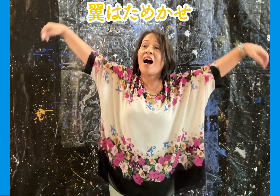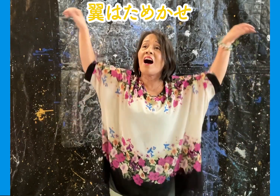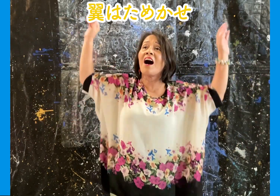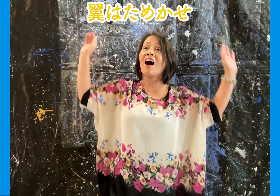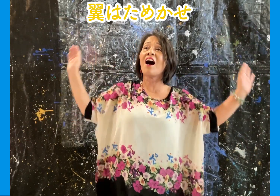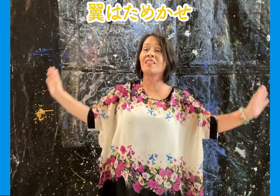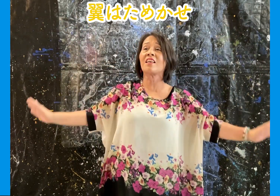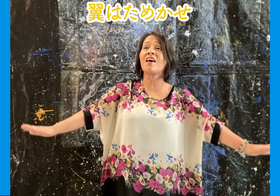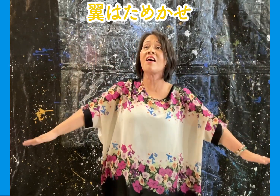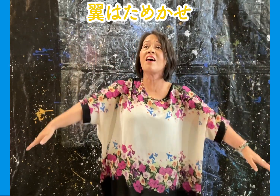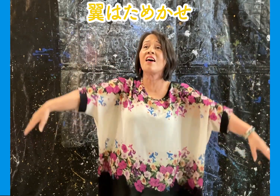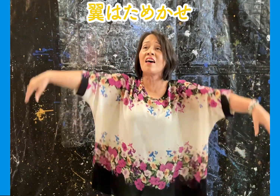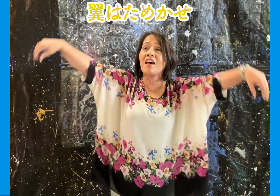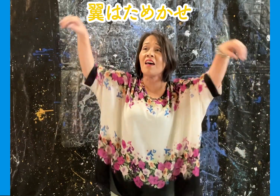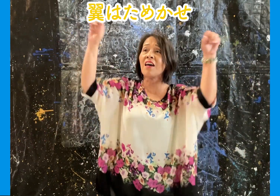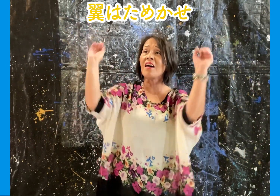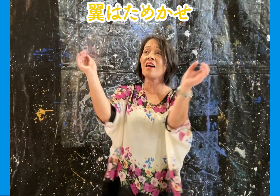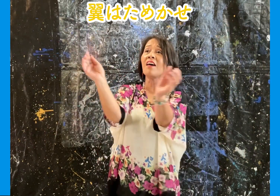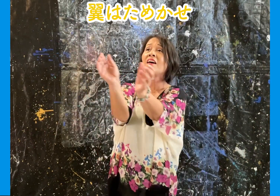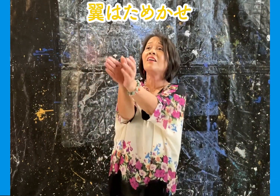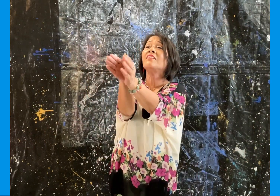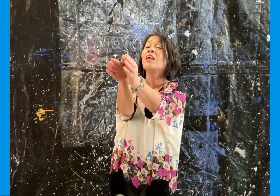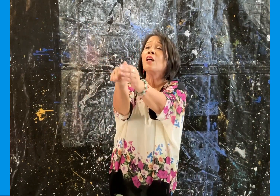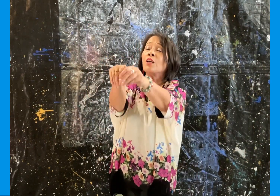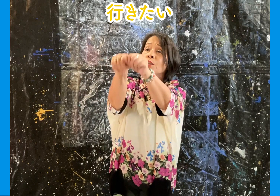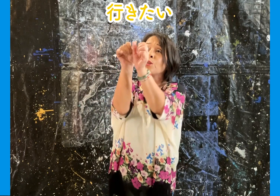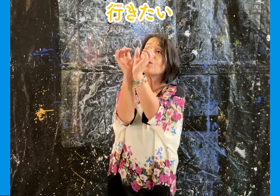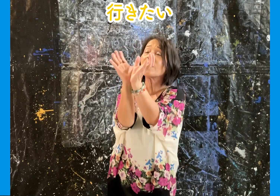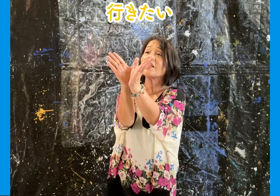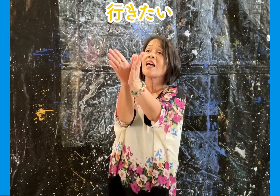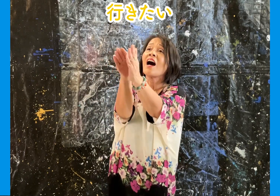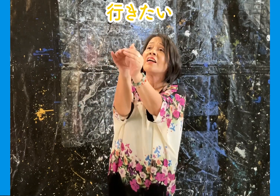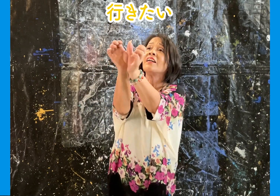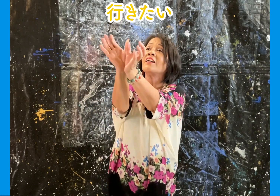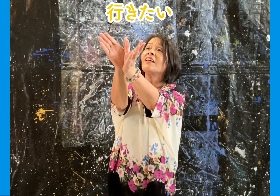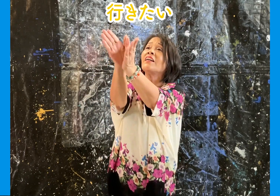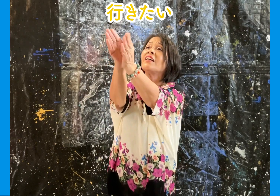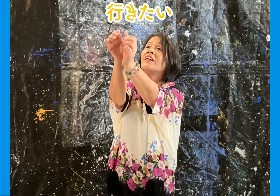はためかせ行きたい